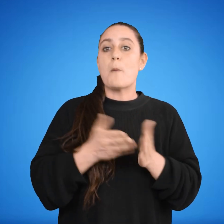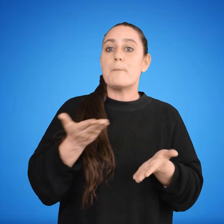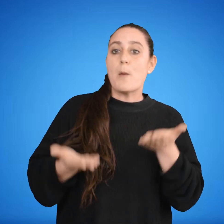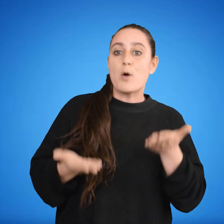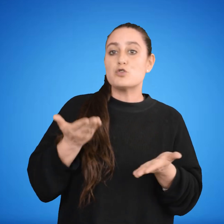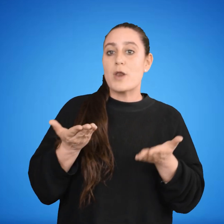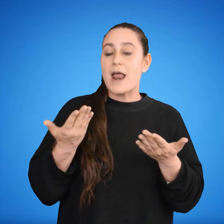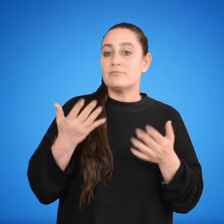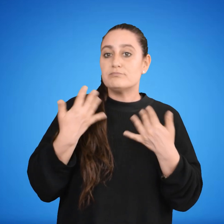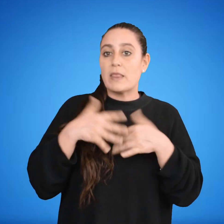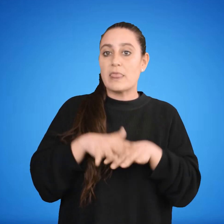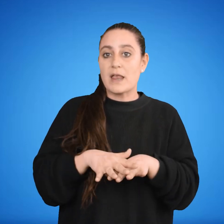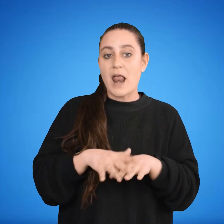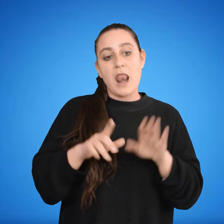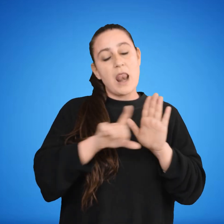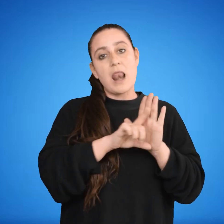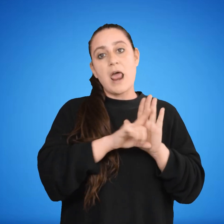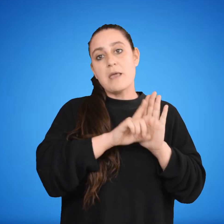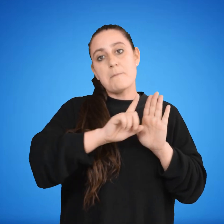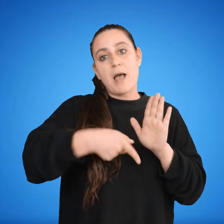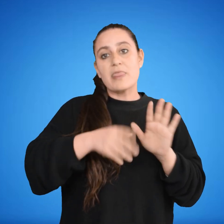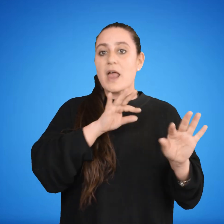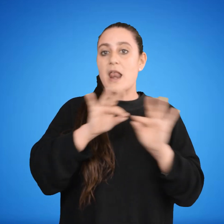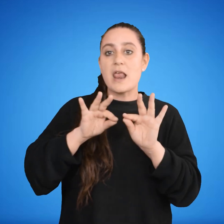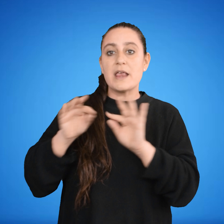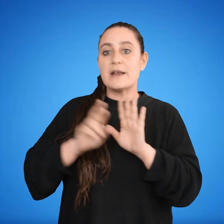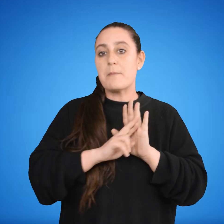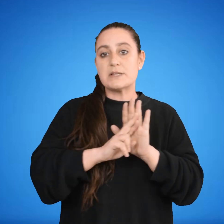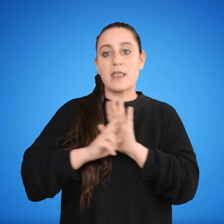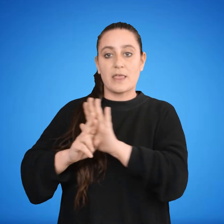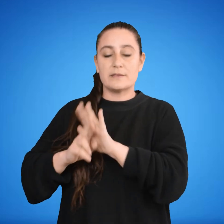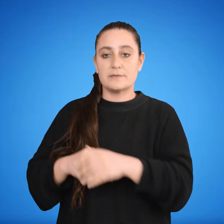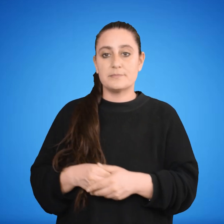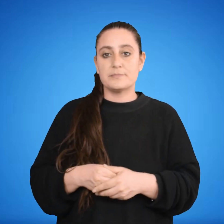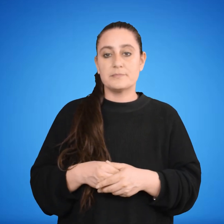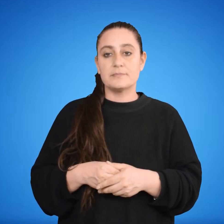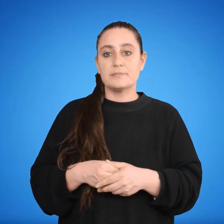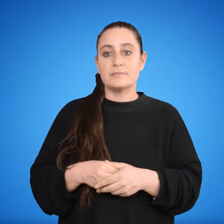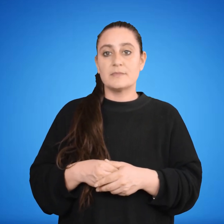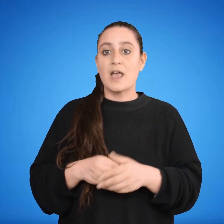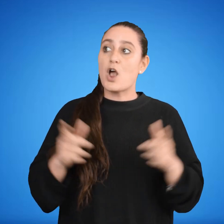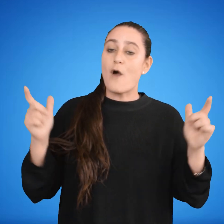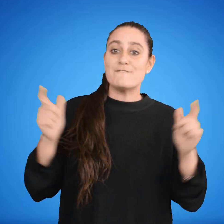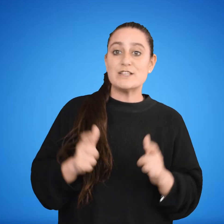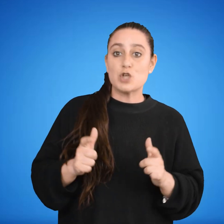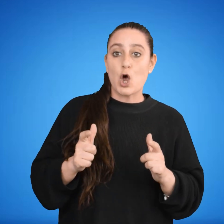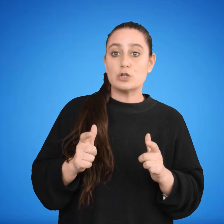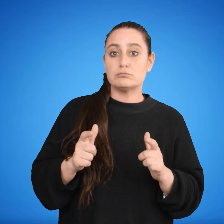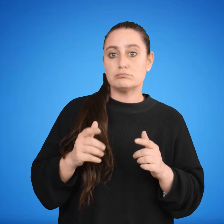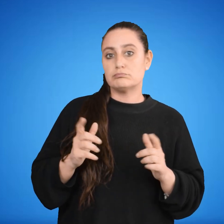conforme a las leyes vigentes para la elección de representantes. La convención se reunirá dentro del plazo de un año,